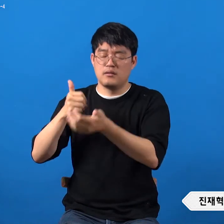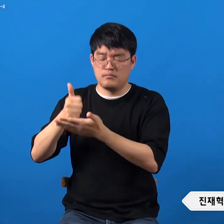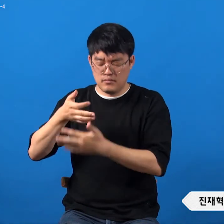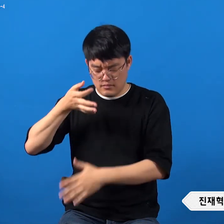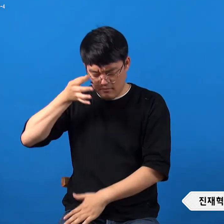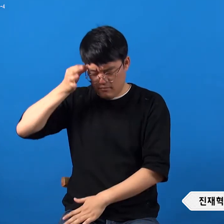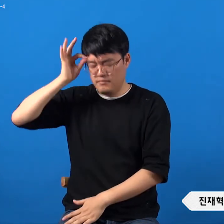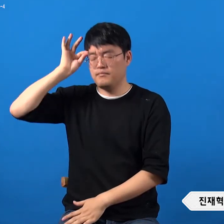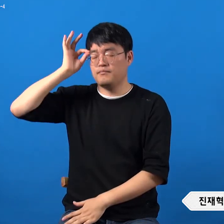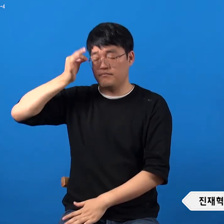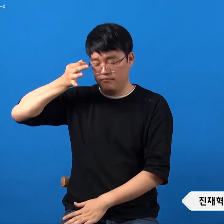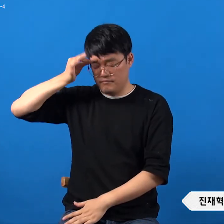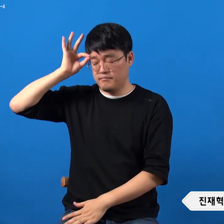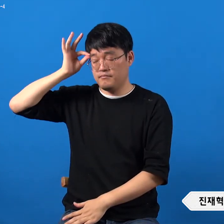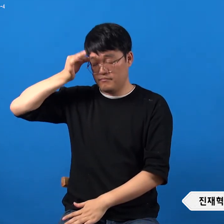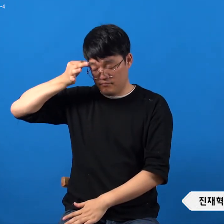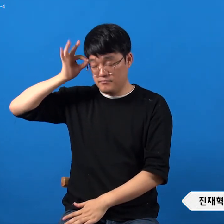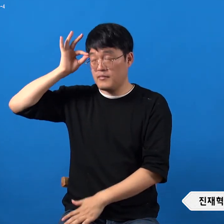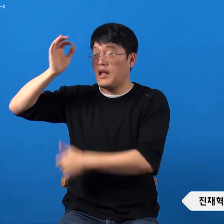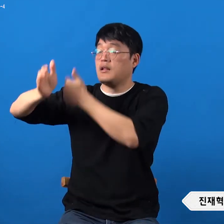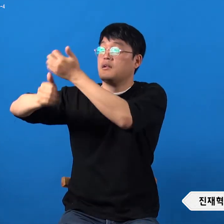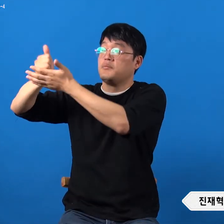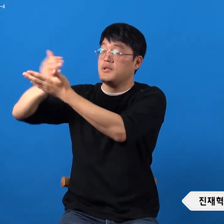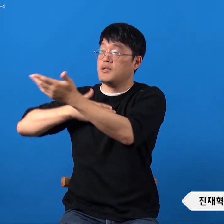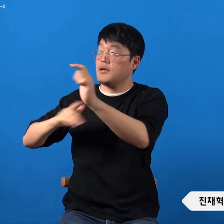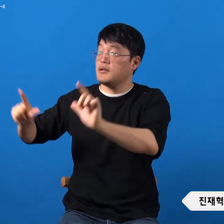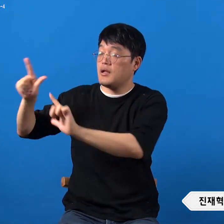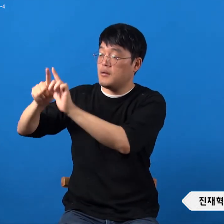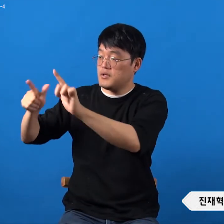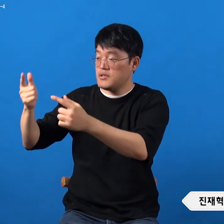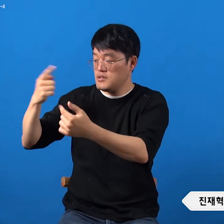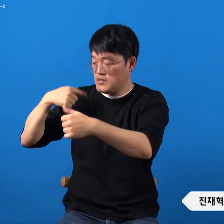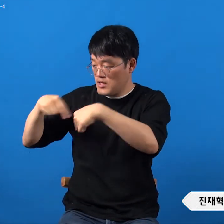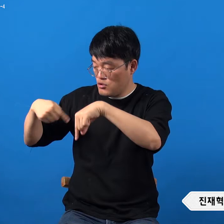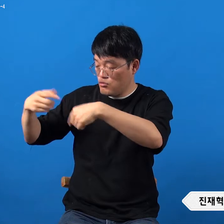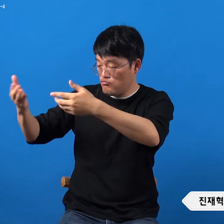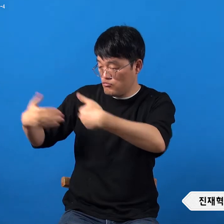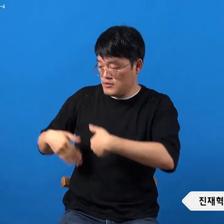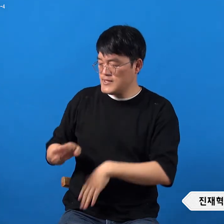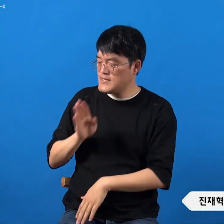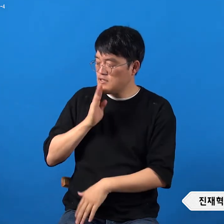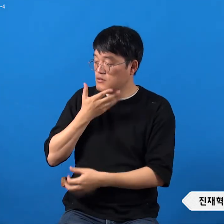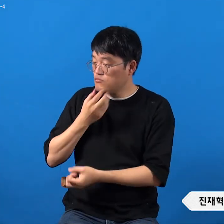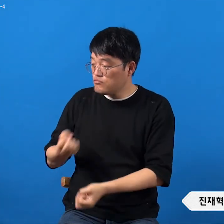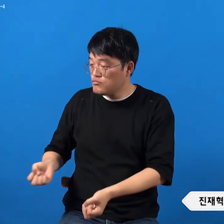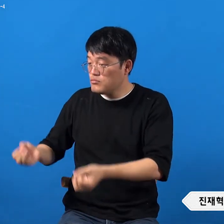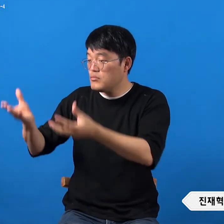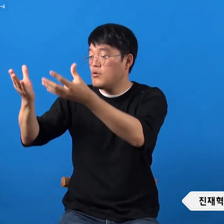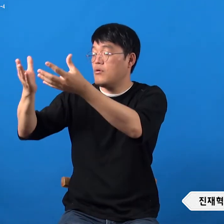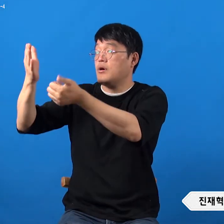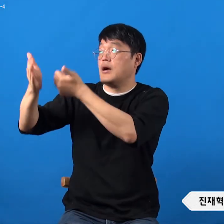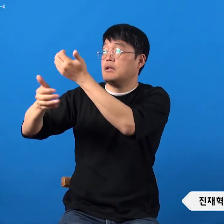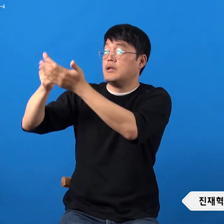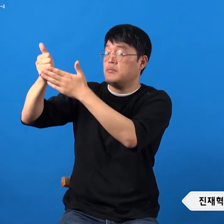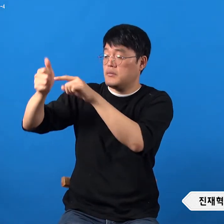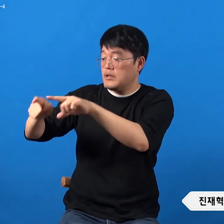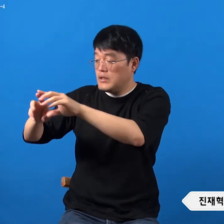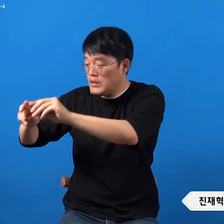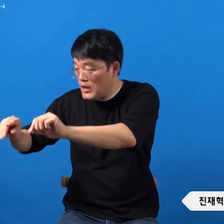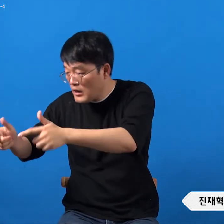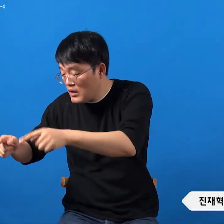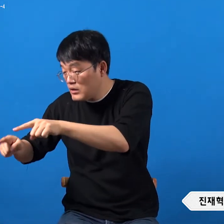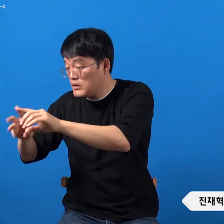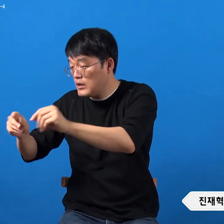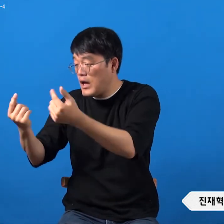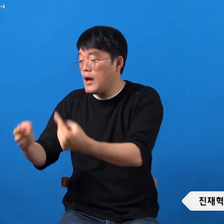알겠습니다. 하나님이 내 삶을 주관하시고 진정한 축복은 그 땅이 아니라 그